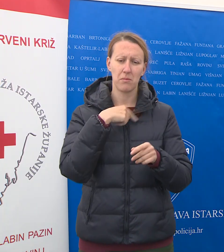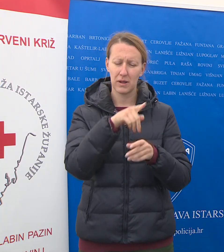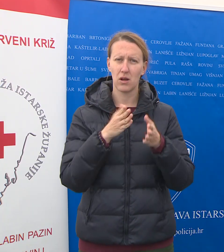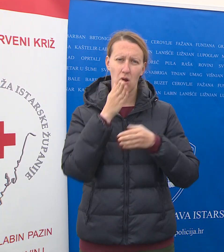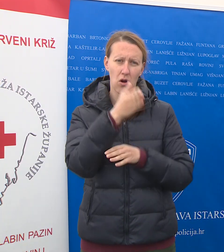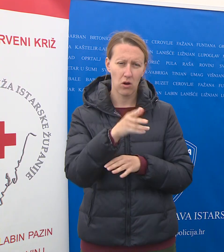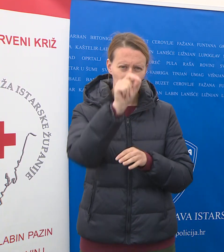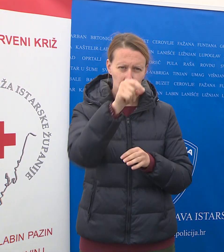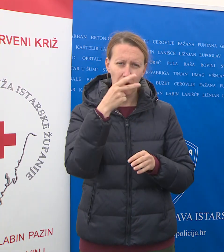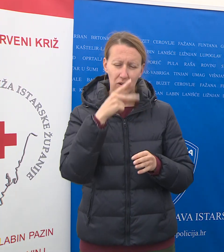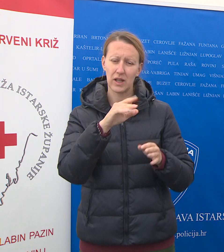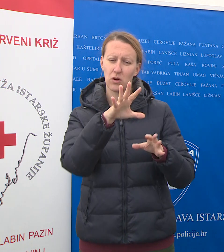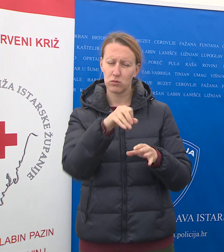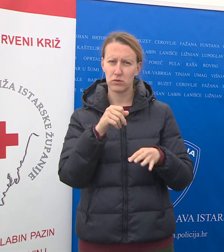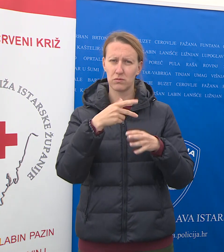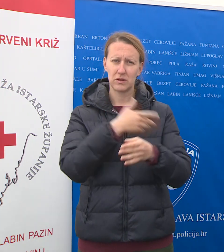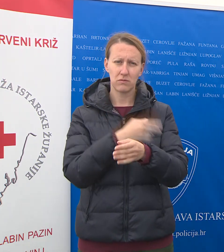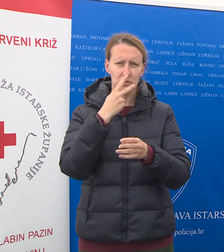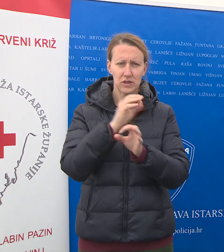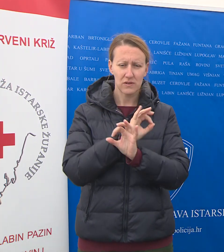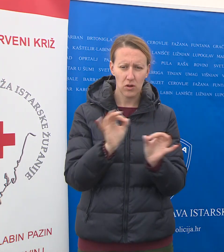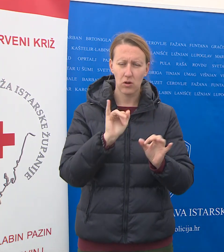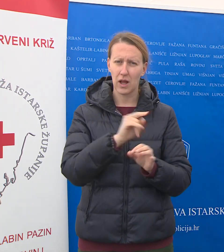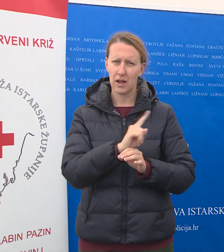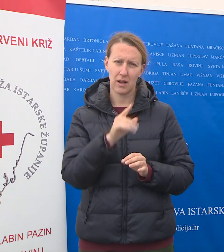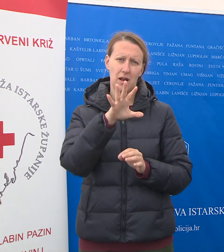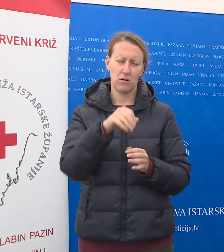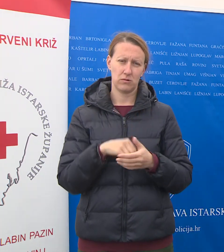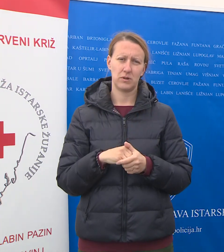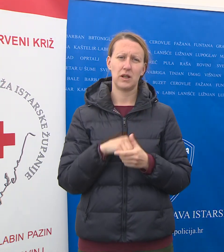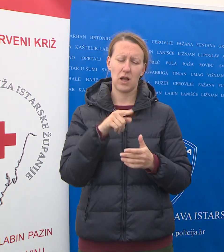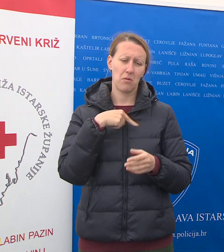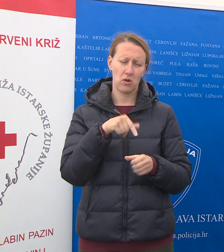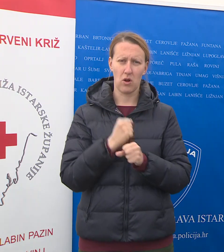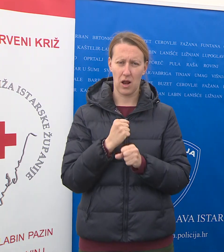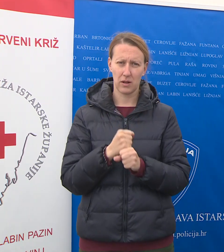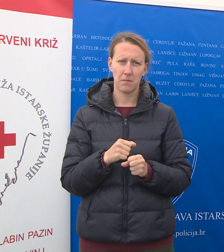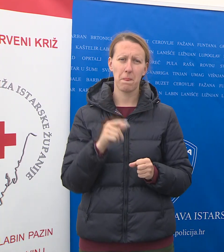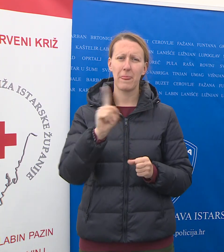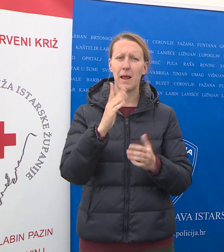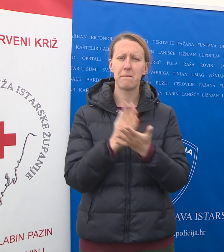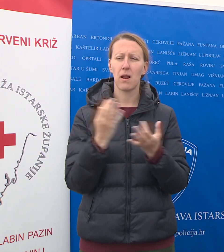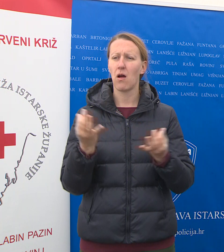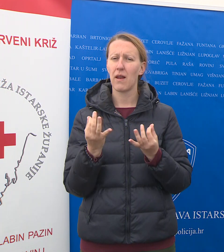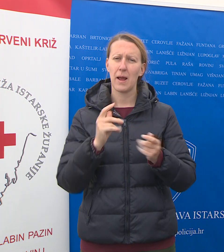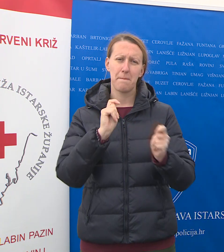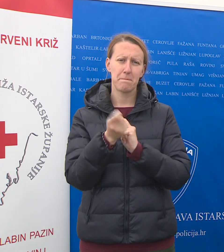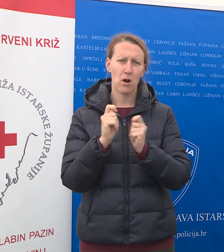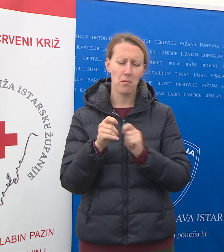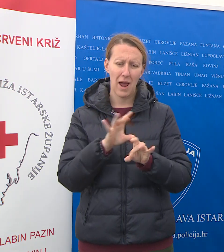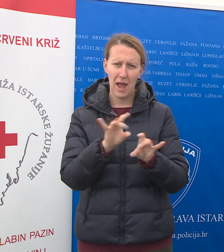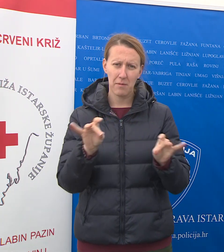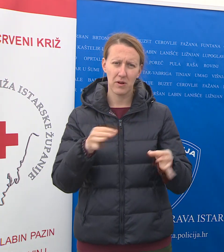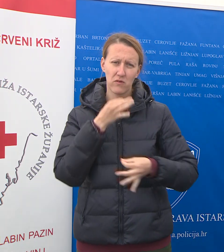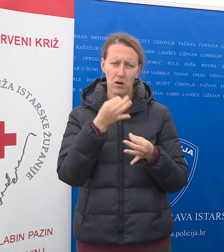području Brtonigle, i taj dio kod nas ide onako kako i treba ići. Pošto nije bilo nekih promjena